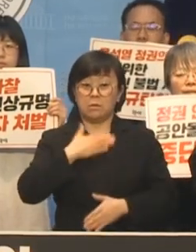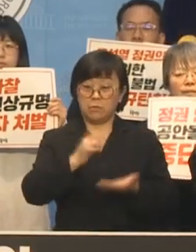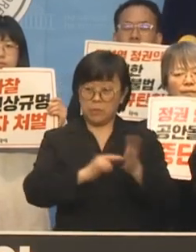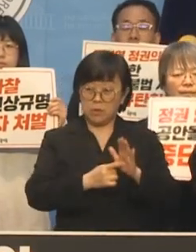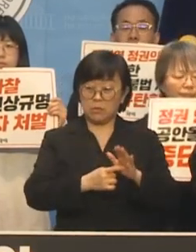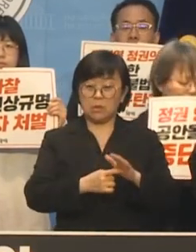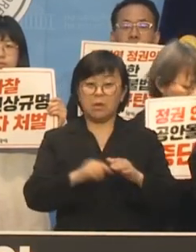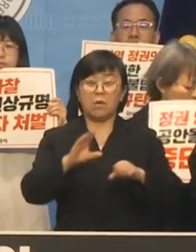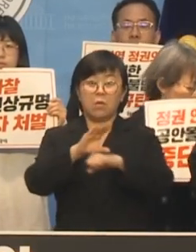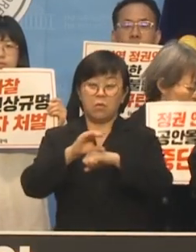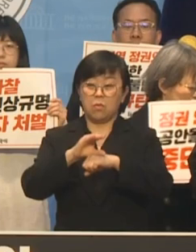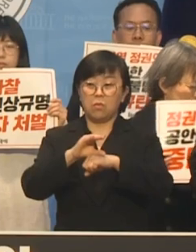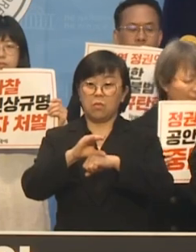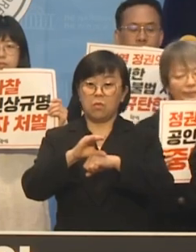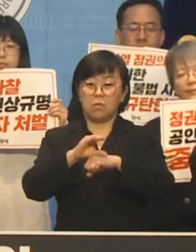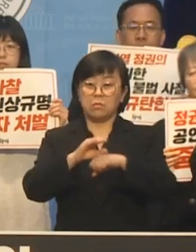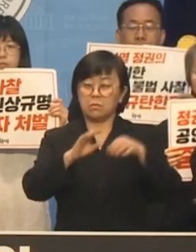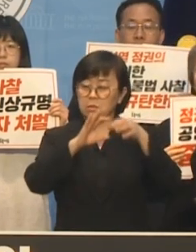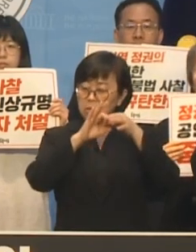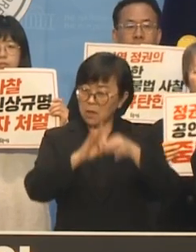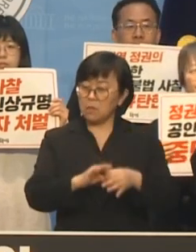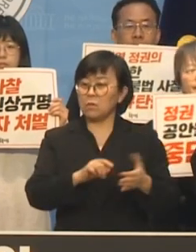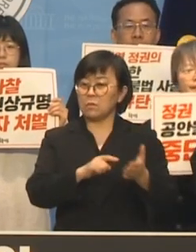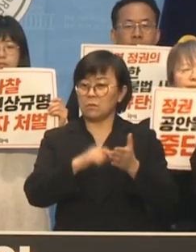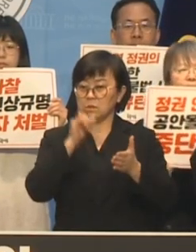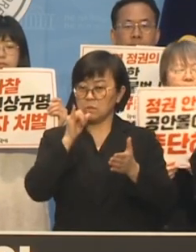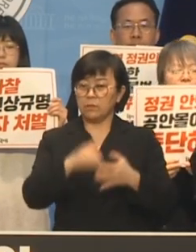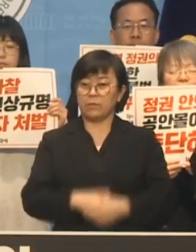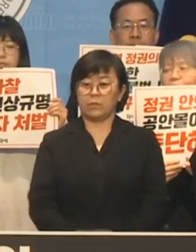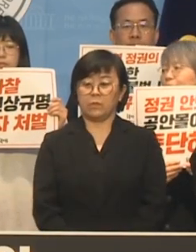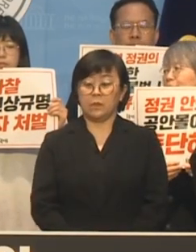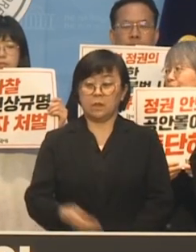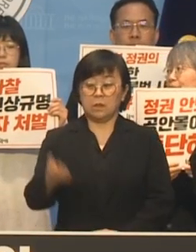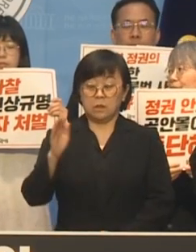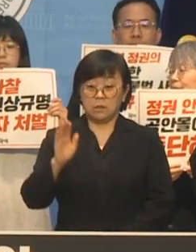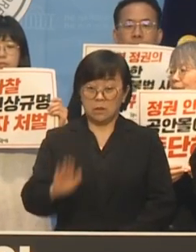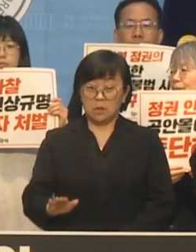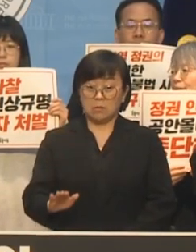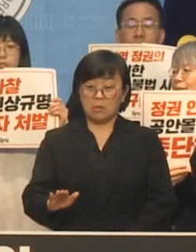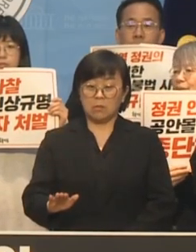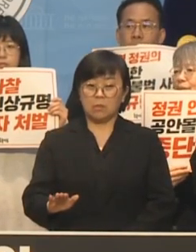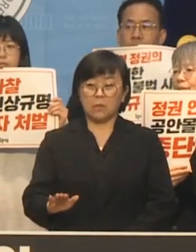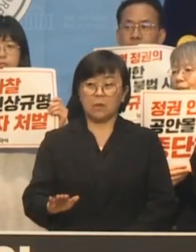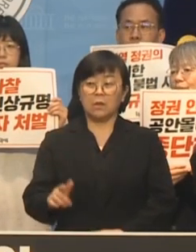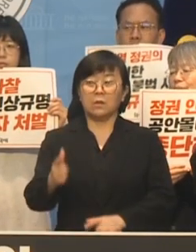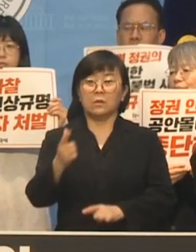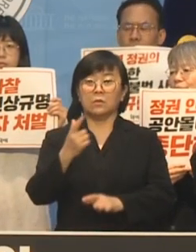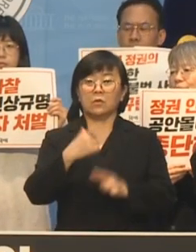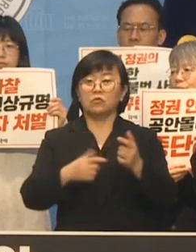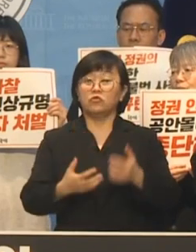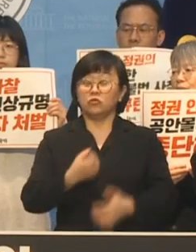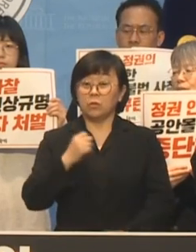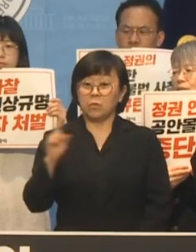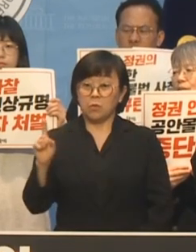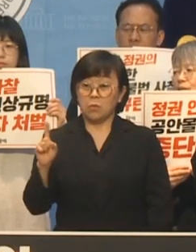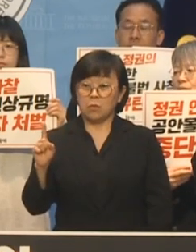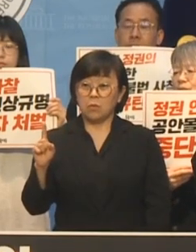알려지면서 언론에서도 연일 다루고 있습니다. 그런데 어떻게 보면 이거보다도 훨씬 더